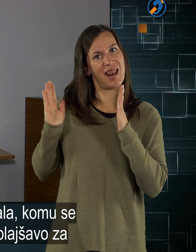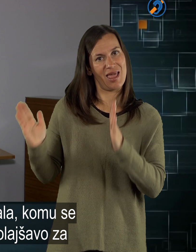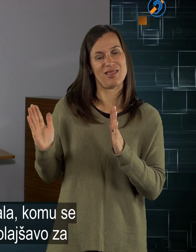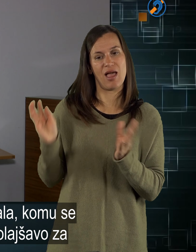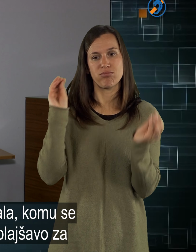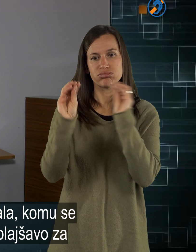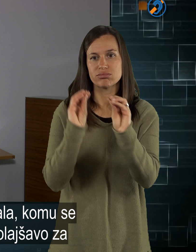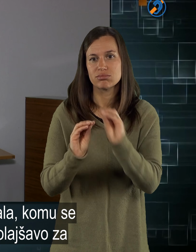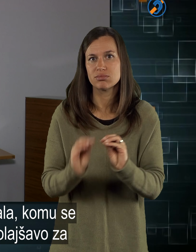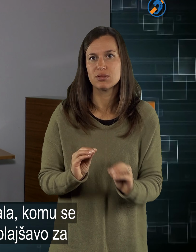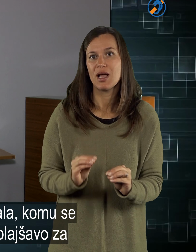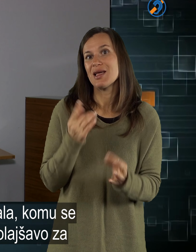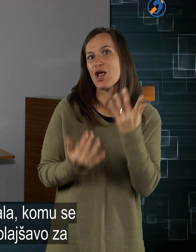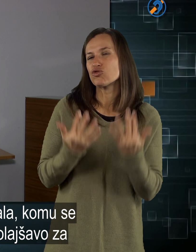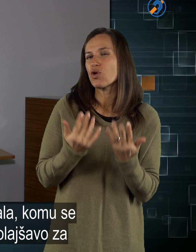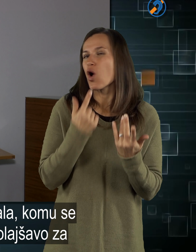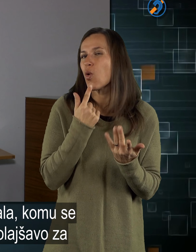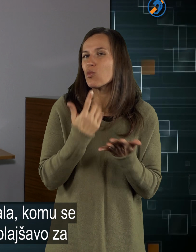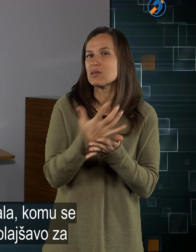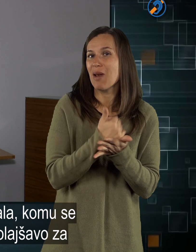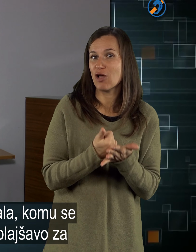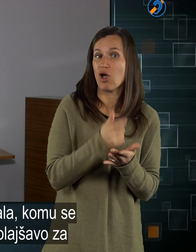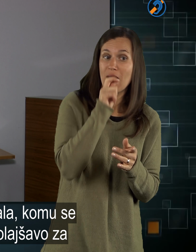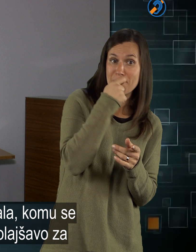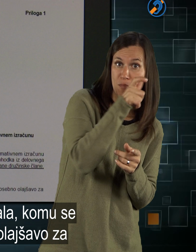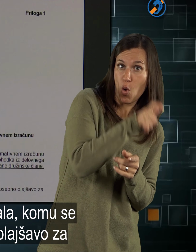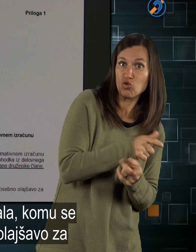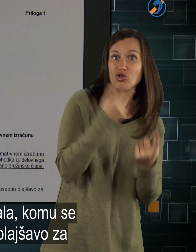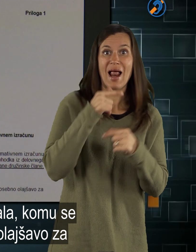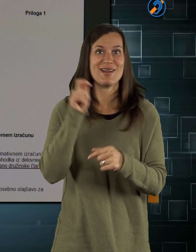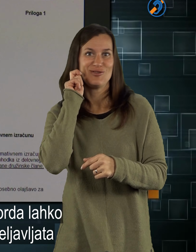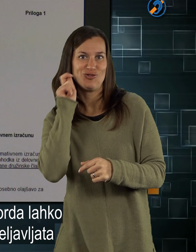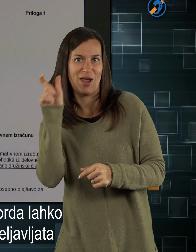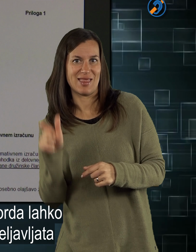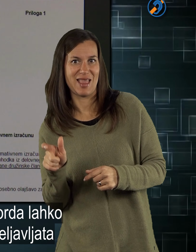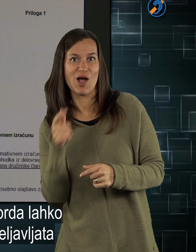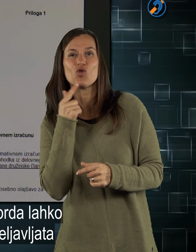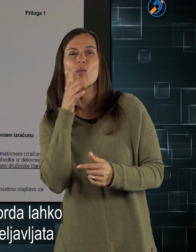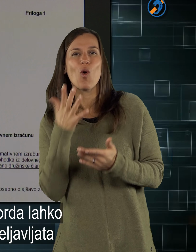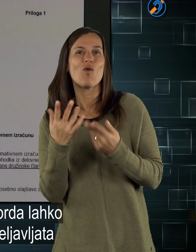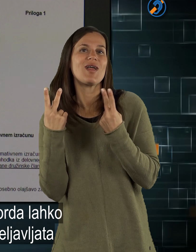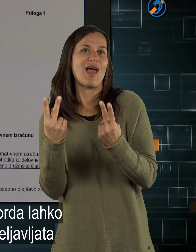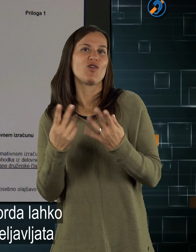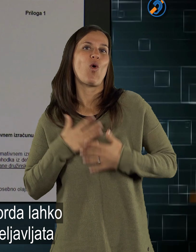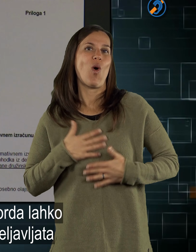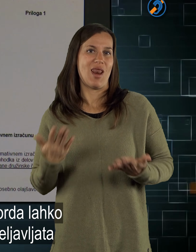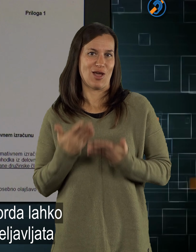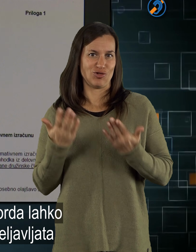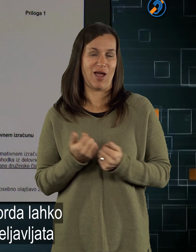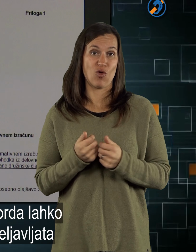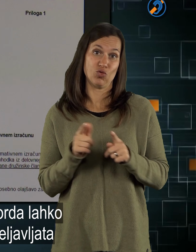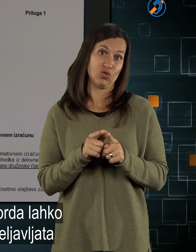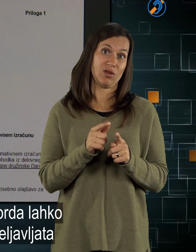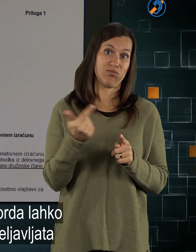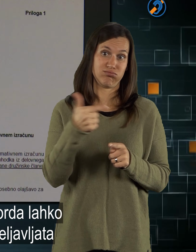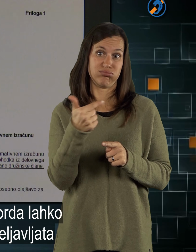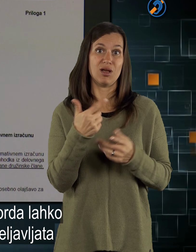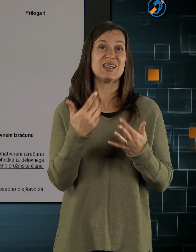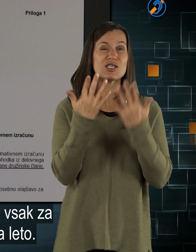starša preračunala, komu se bolj splača, da uveljavlja olajšavo za otroka, oziroma si lahko tudi mogoče preračunata,